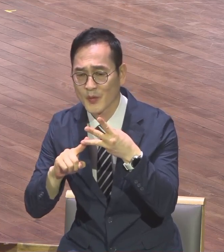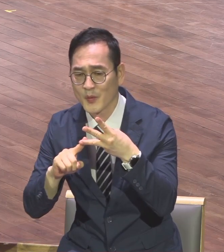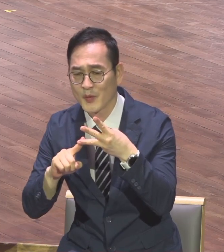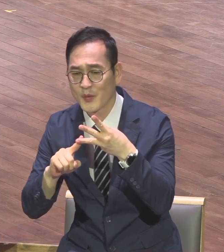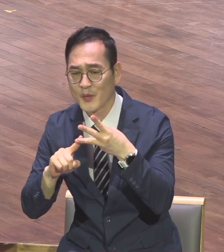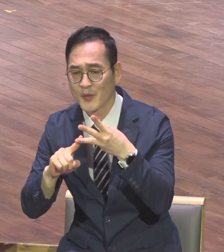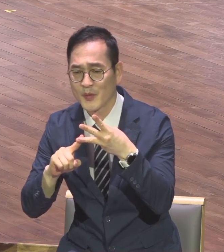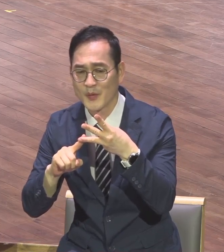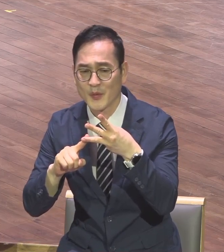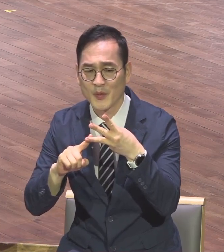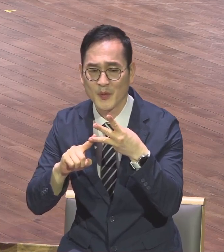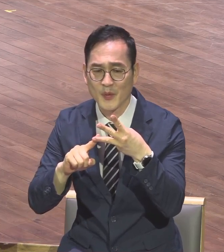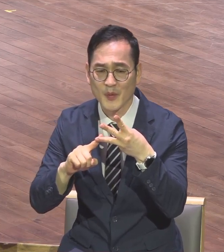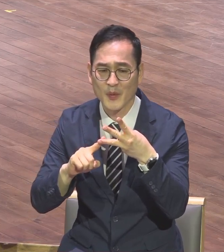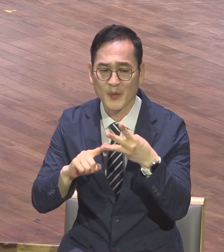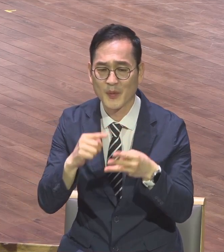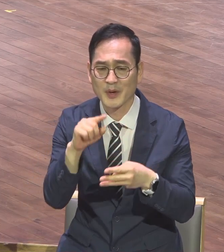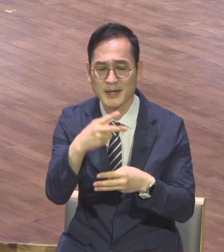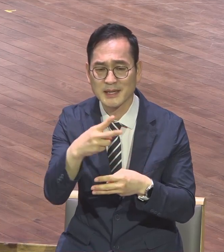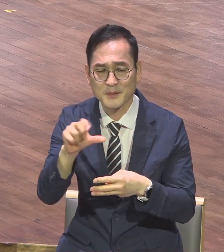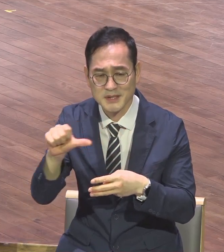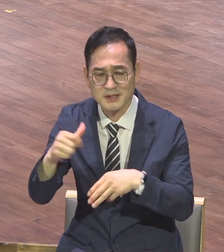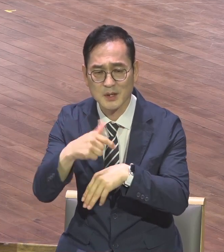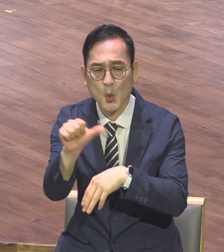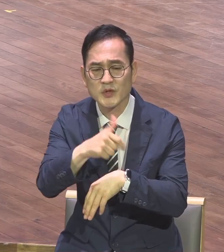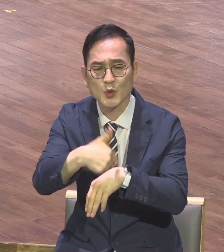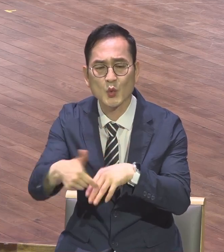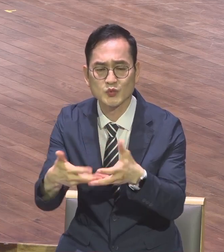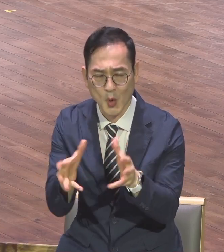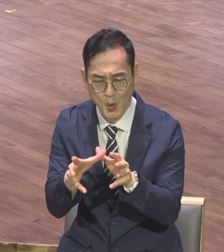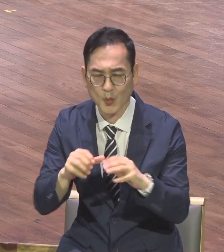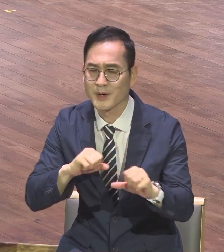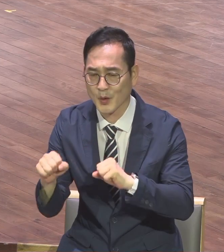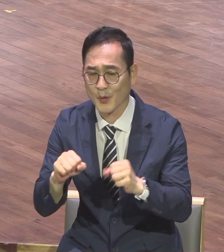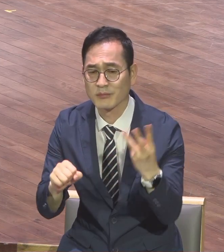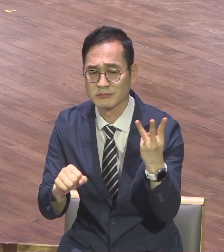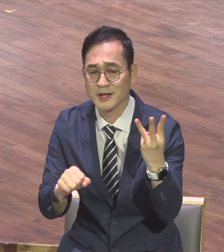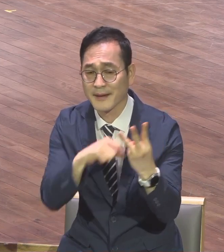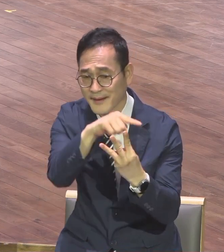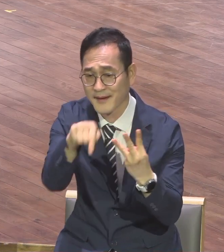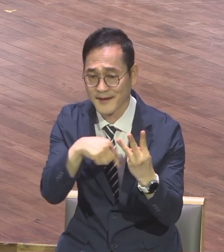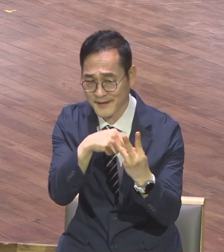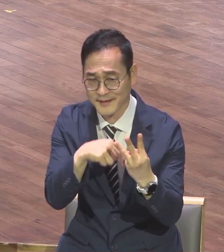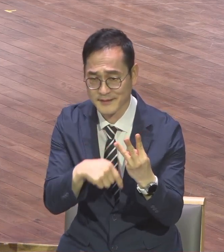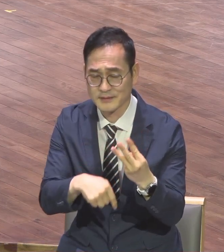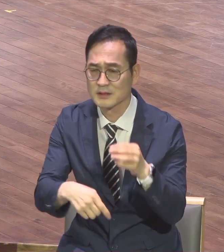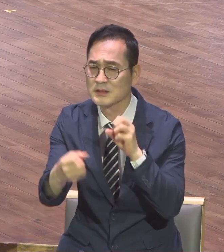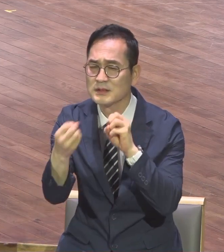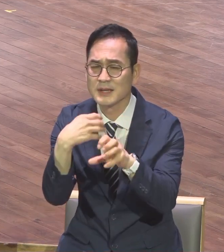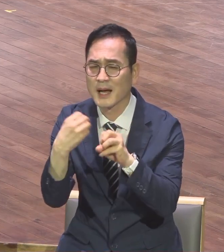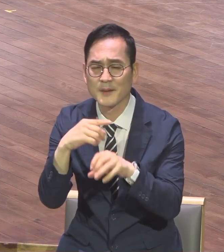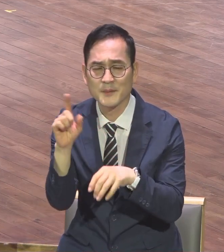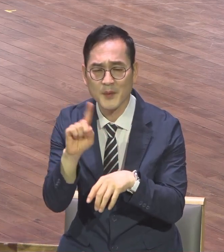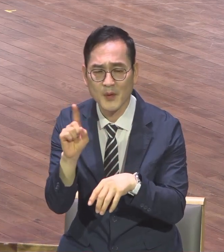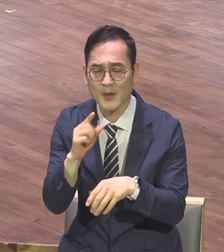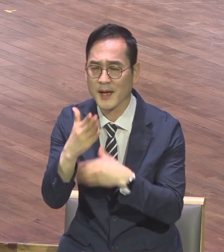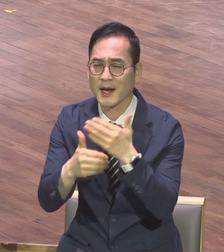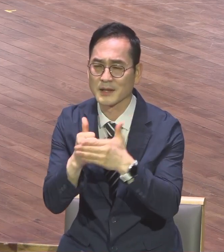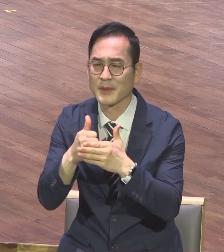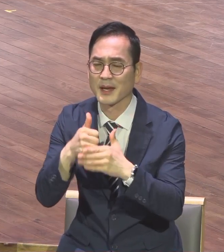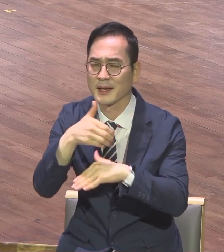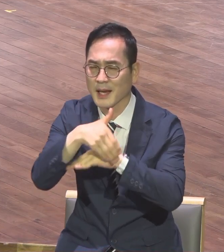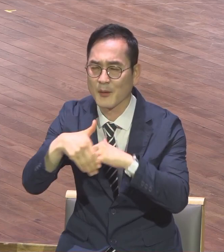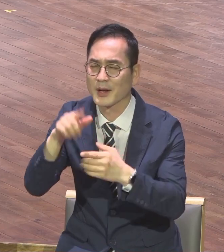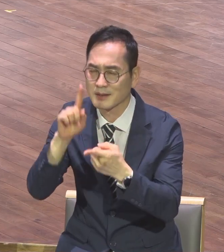해봐야 응답 없습니다. 늘 응답이 누가 받느냐? 하나님의 뜻대로